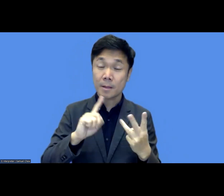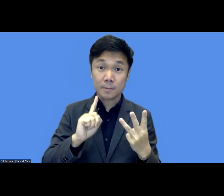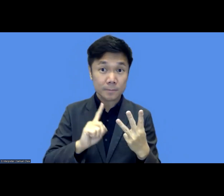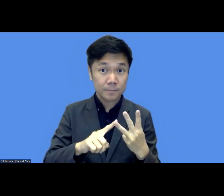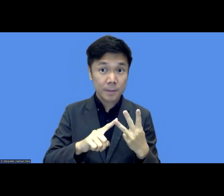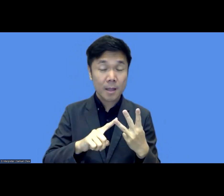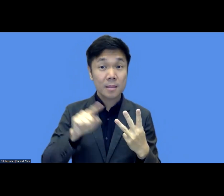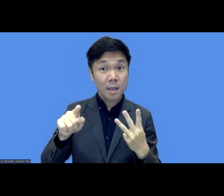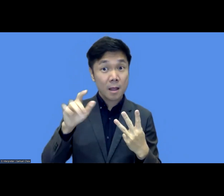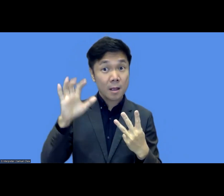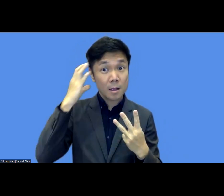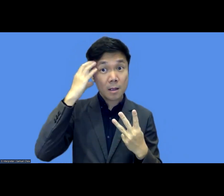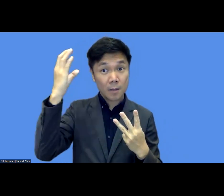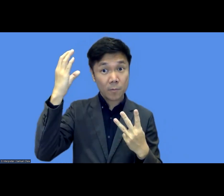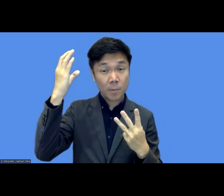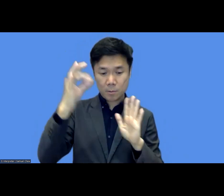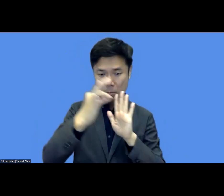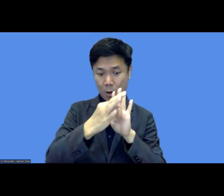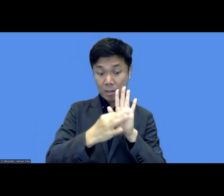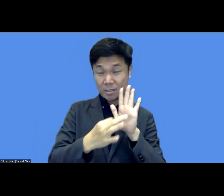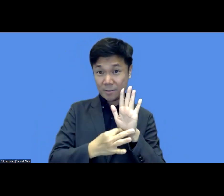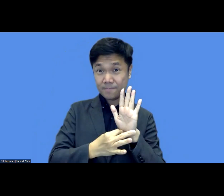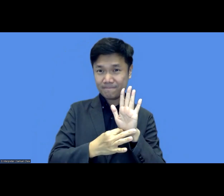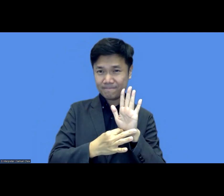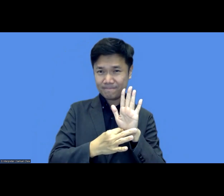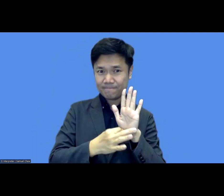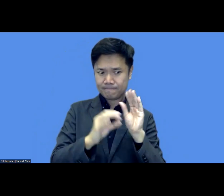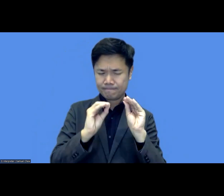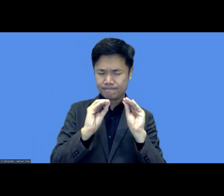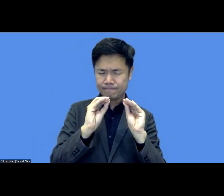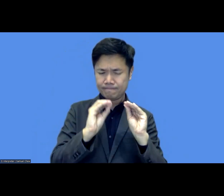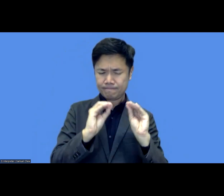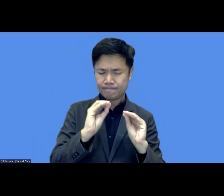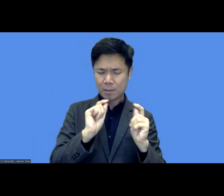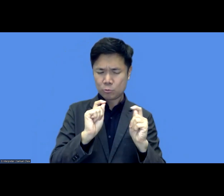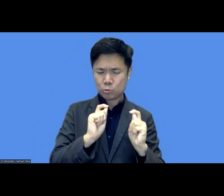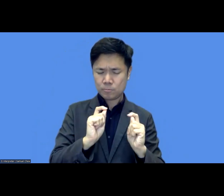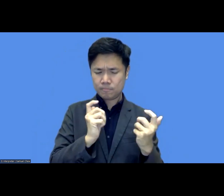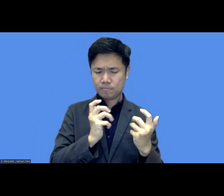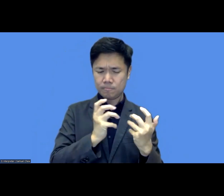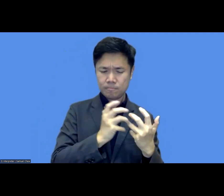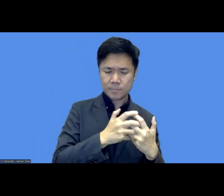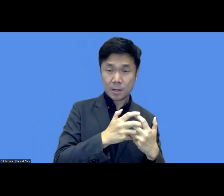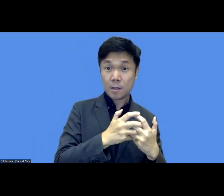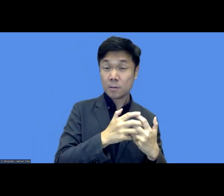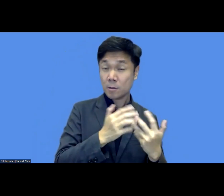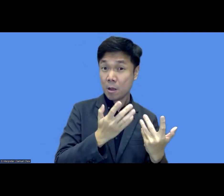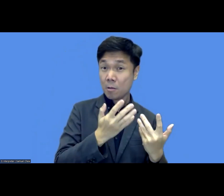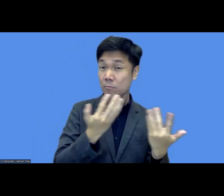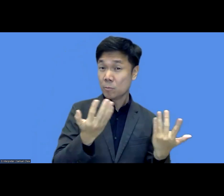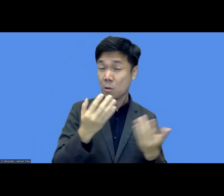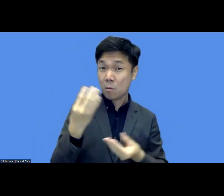Y para cambiar los cambios humanitarios, políticas